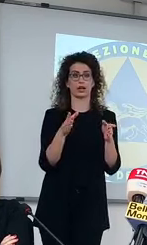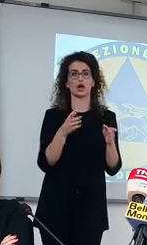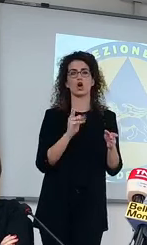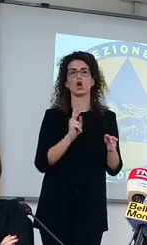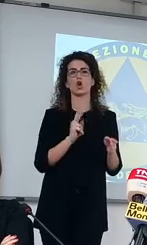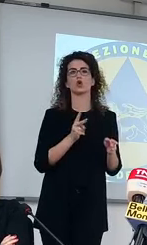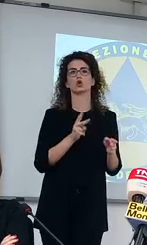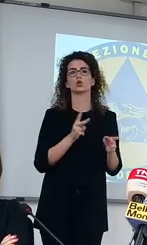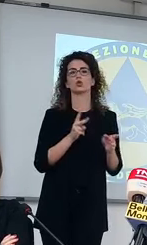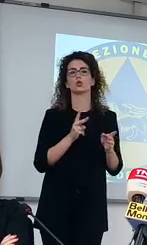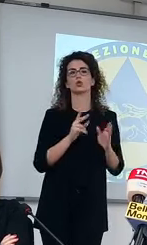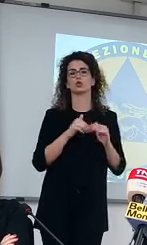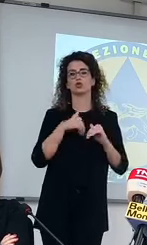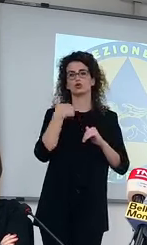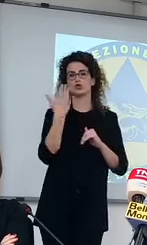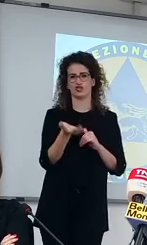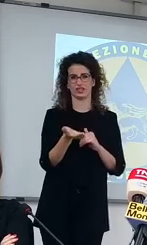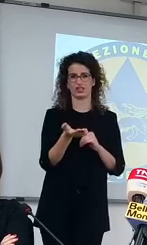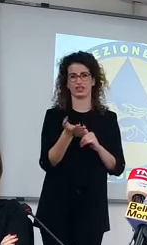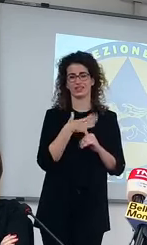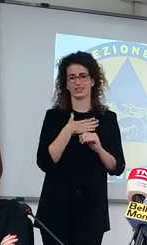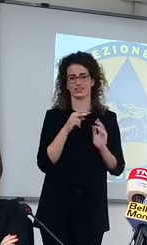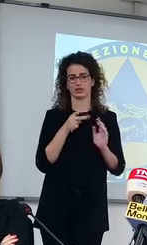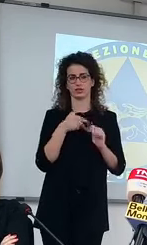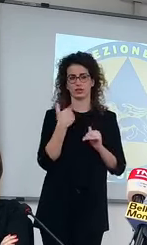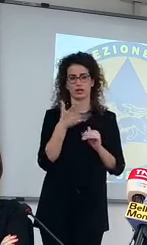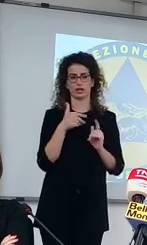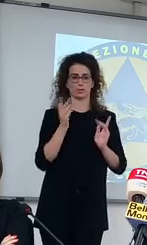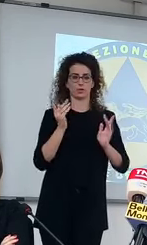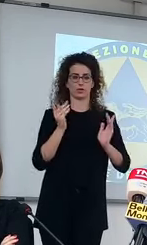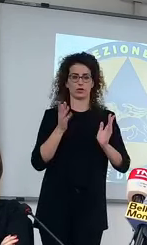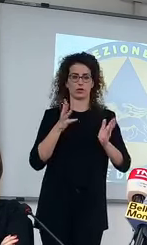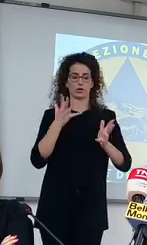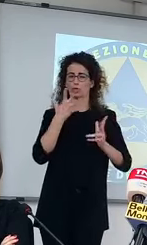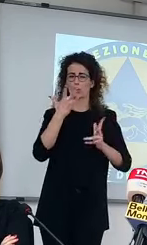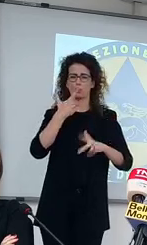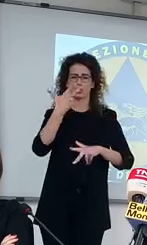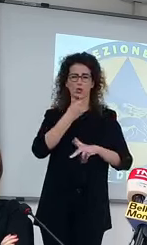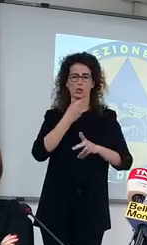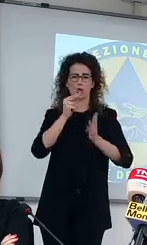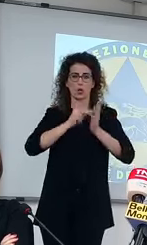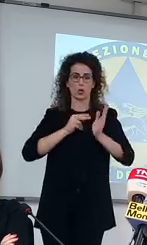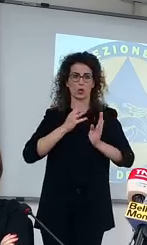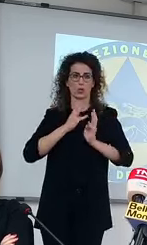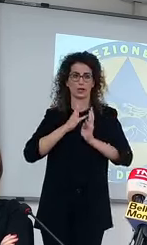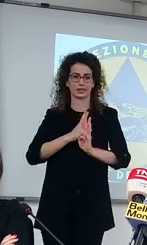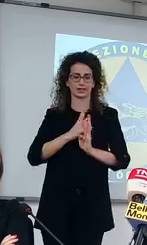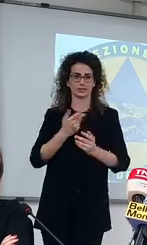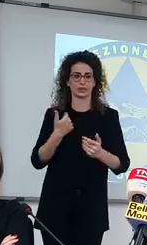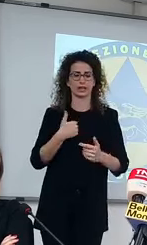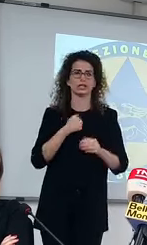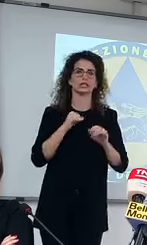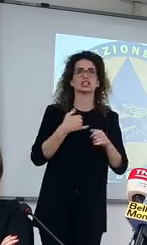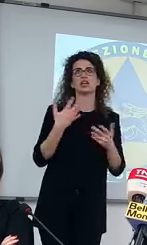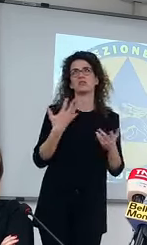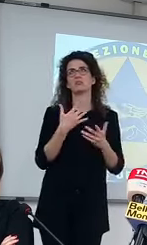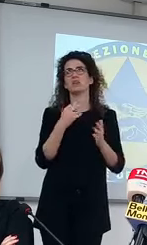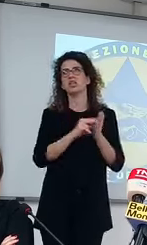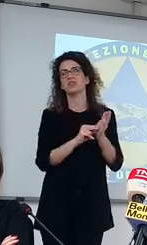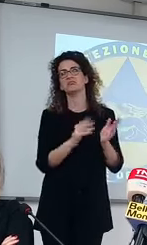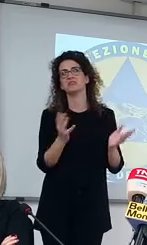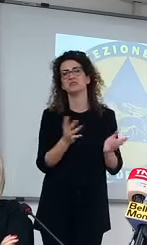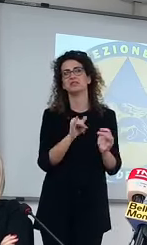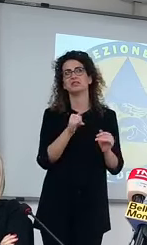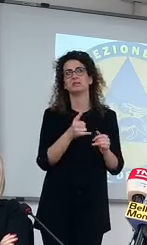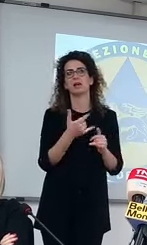12. E quindi c'è stato, dopo si è creato l'imbuto. Probabilmente molti hanno anche atteso, sì, ma beh, lo farò, mi programmerò, si sono